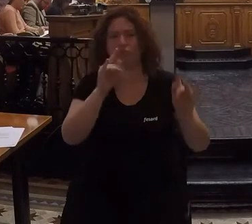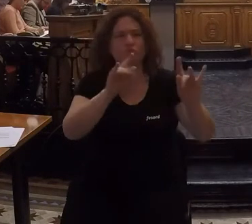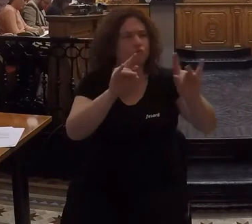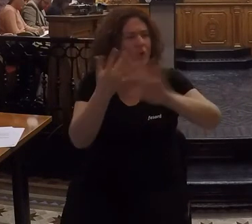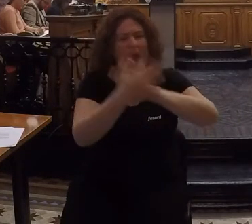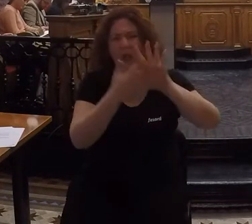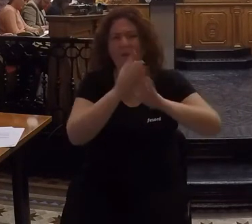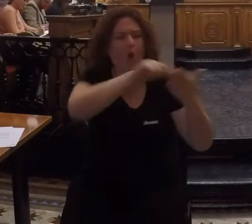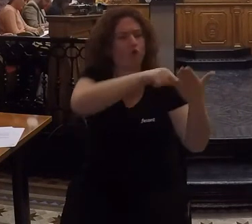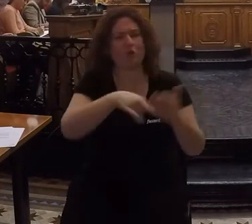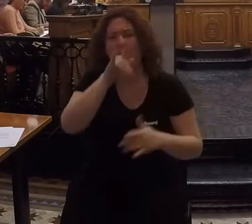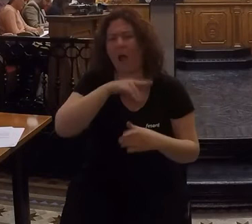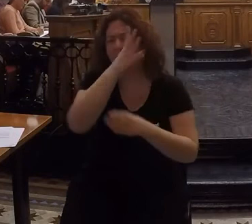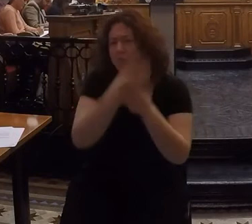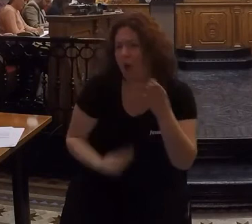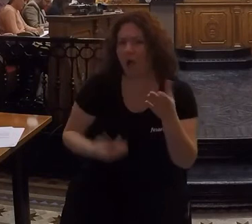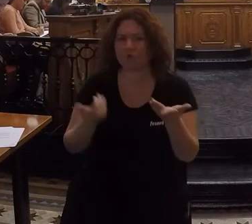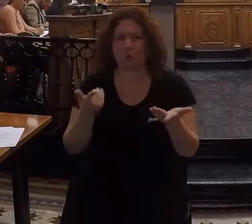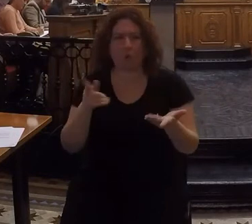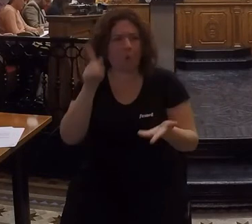carente de sentido.